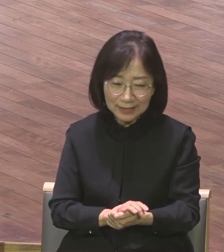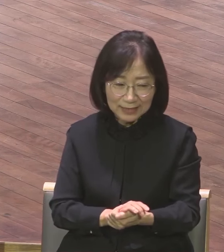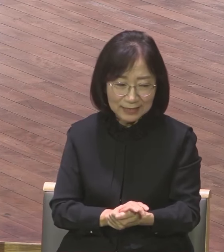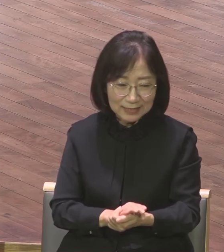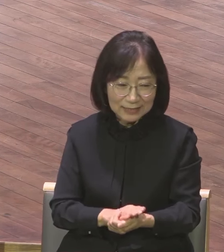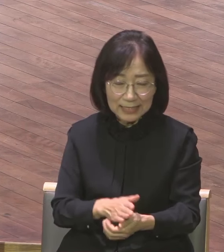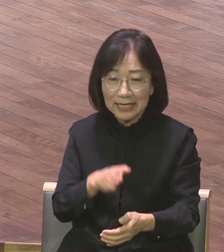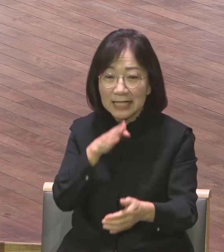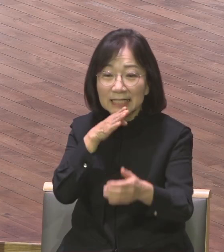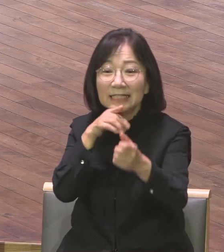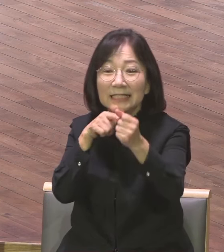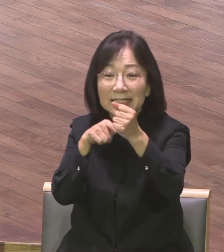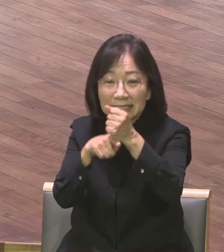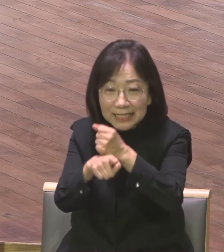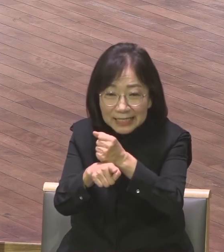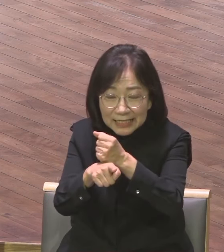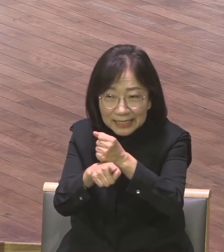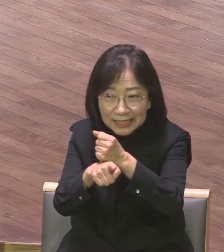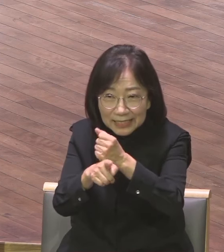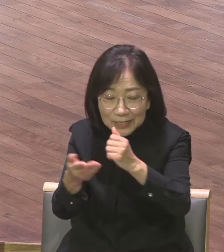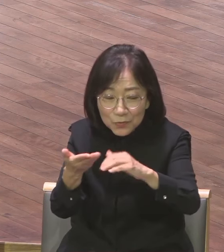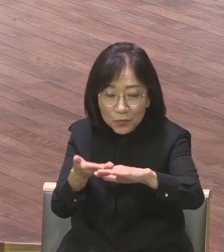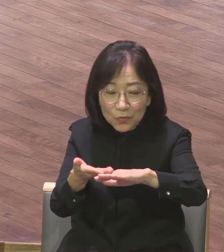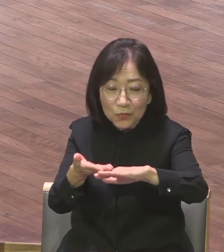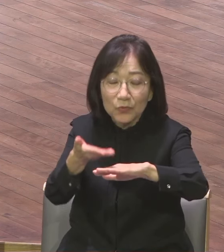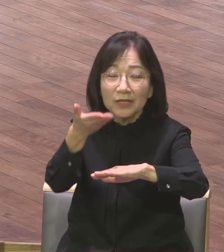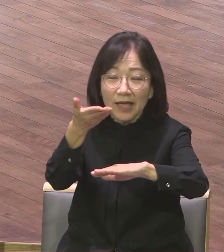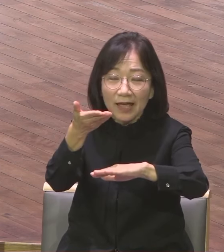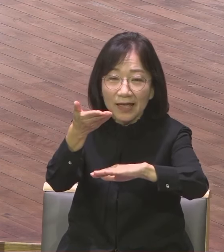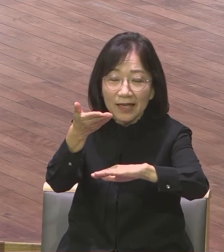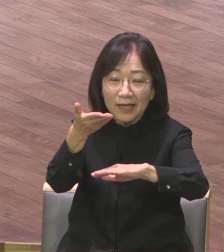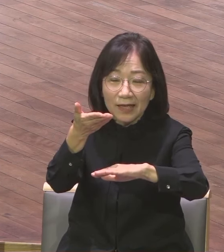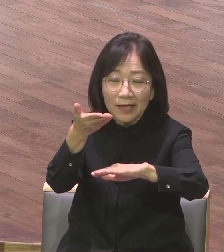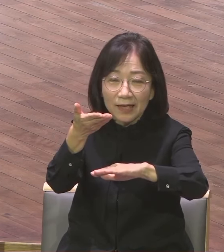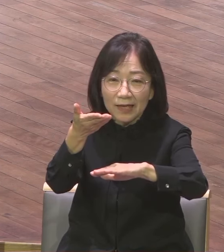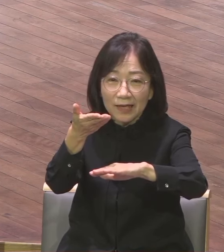절대 진리 위에 굳게 서는 삶을 강조를 하는데